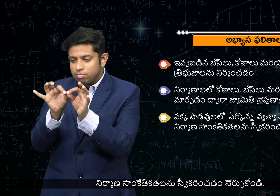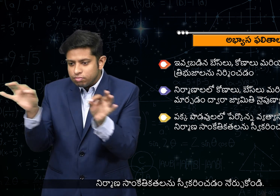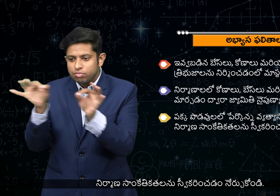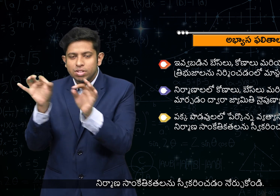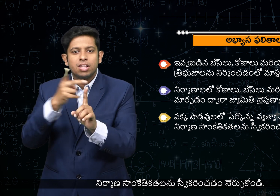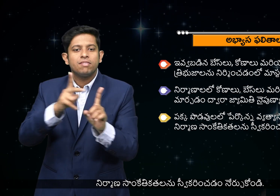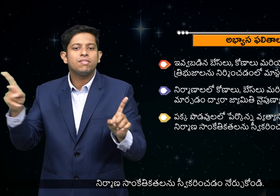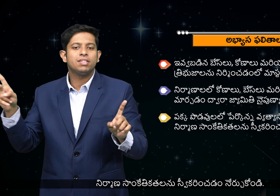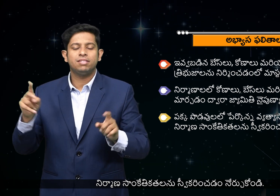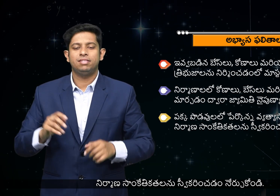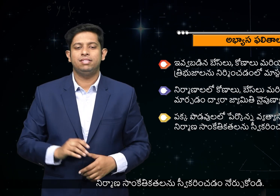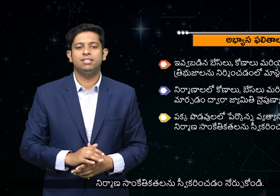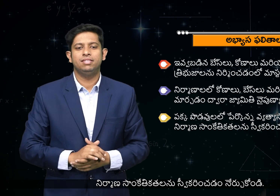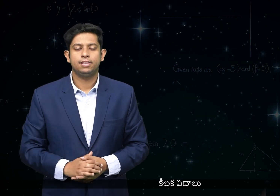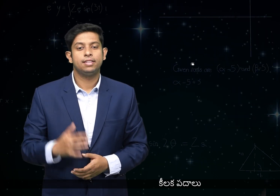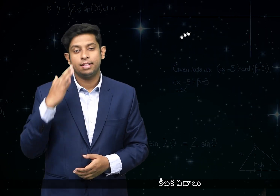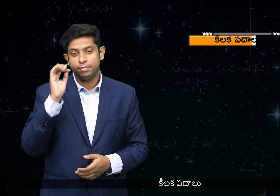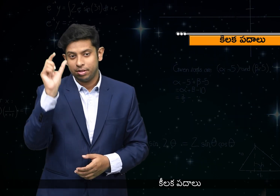స్వీకరించడం నేర్చుకోండి. కీలక పదాలు: